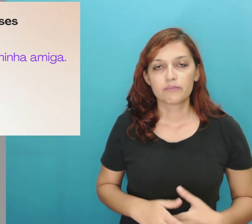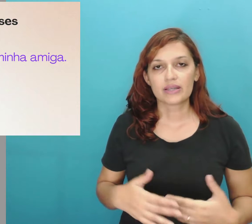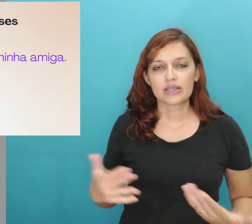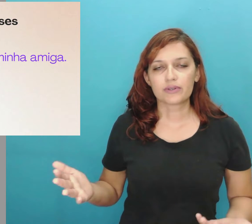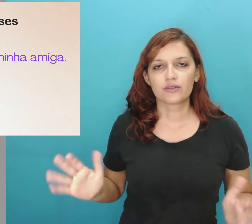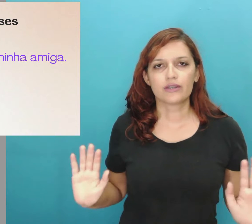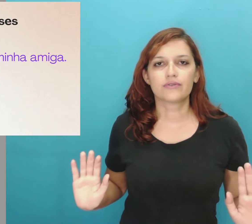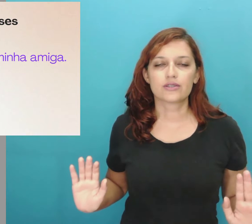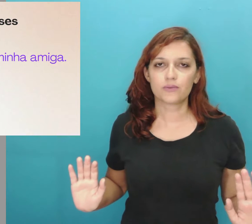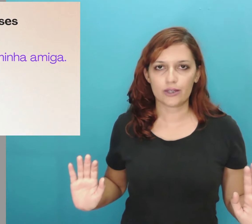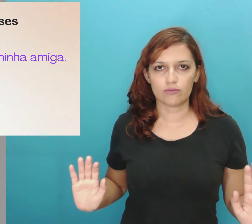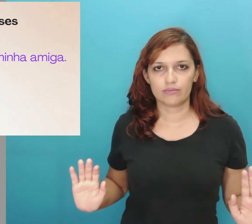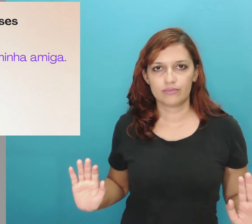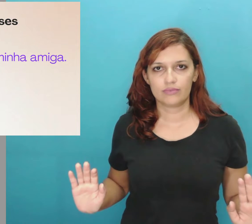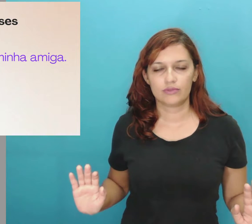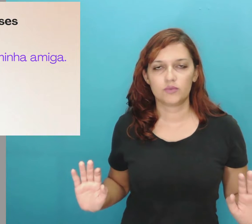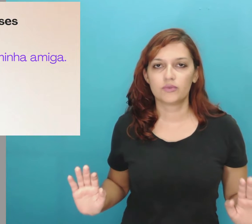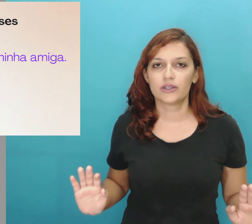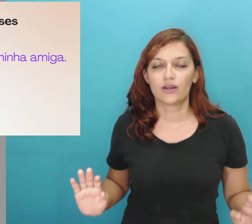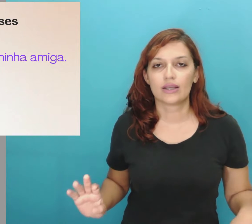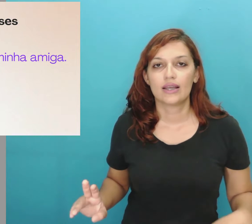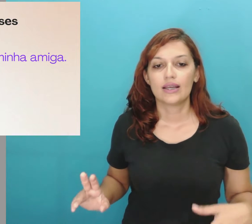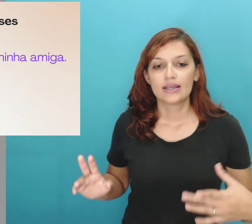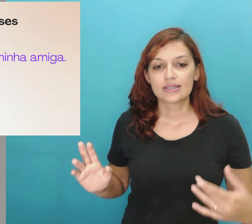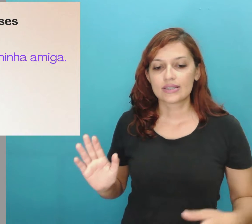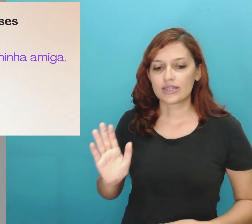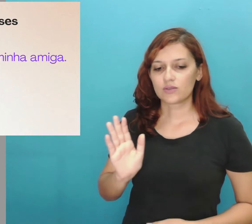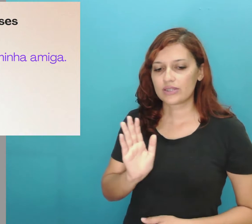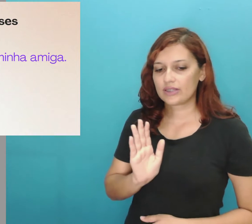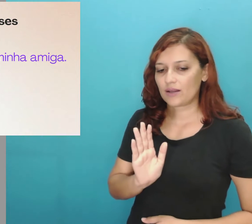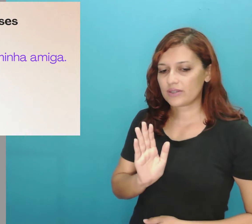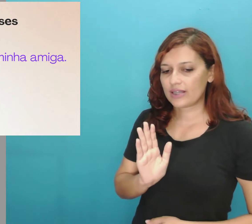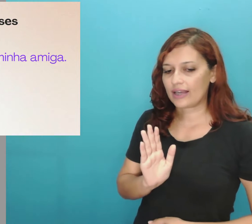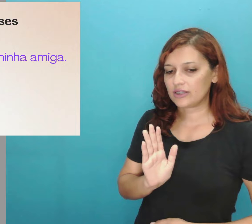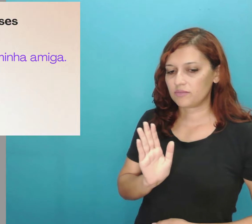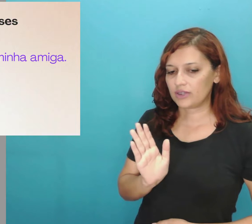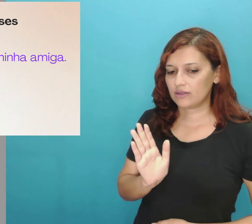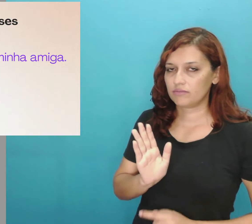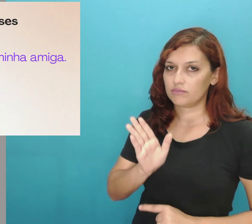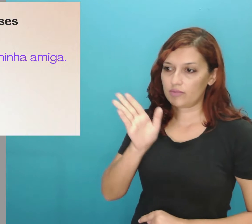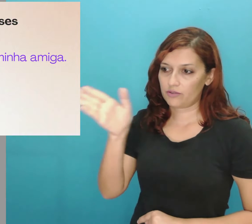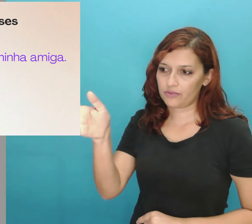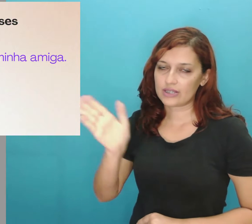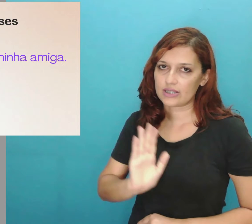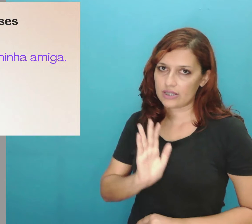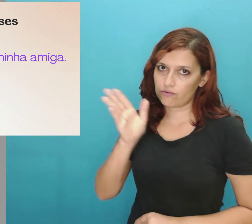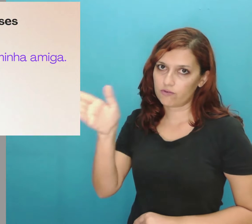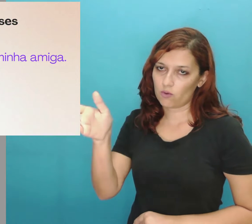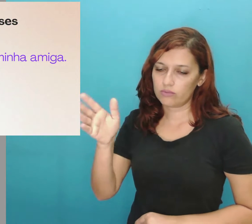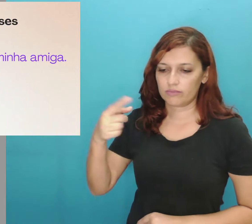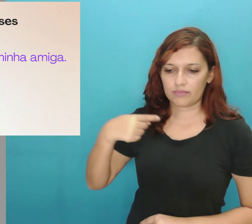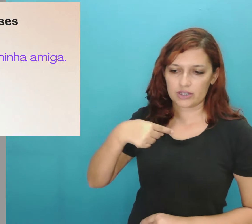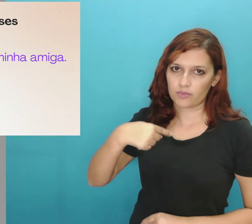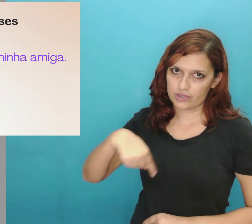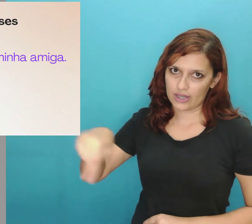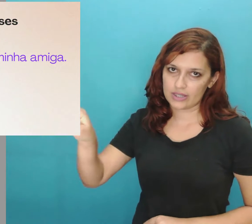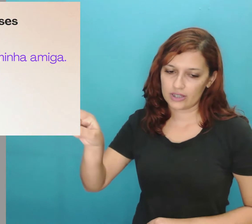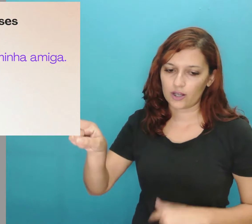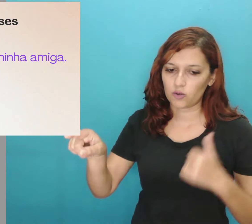Perceba que eu nem fiz o eu. Porque, olha, se o sinal sai de mim, eu fiz assim, vou, mas pode ser assim, né? Como eu tinha